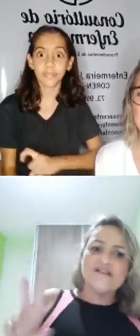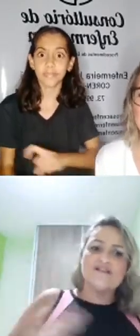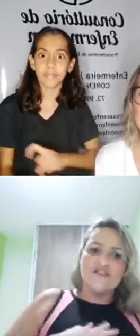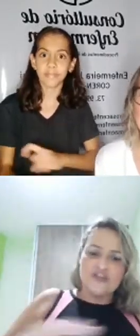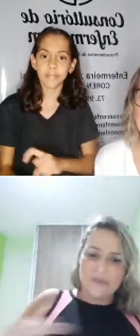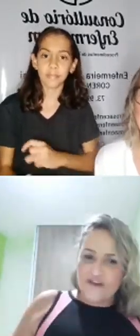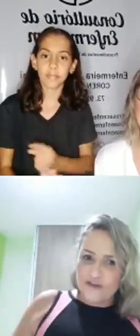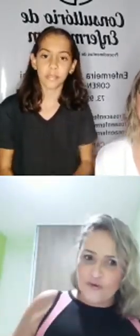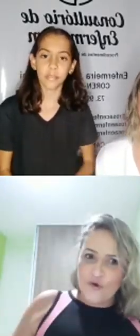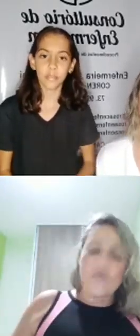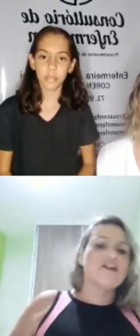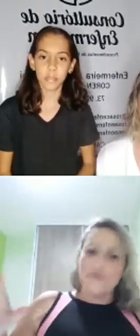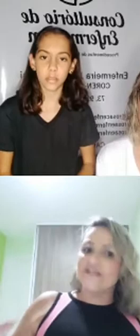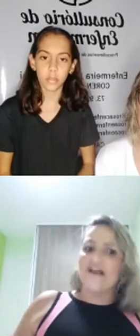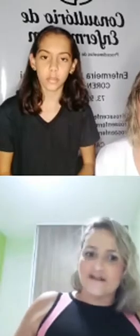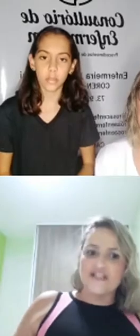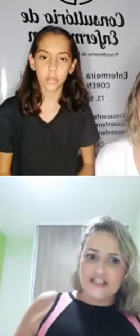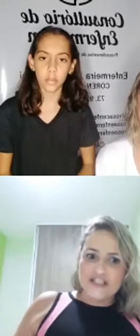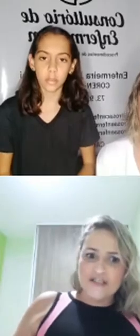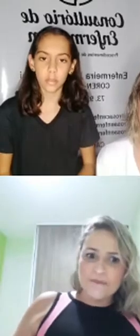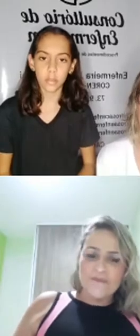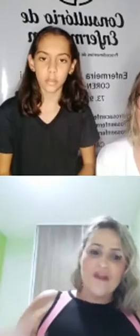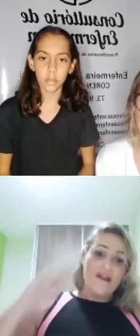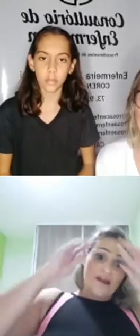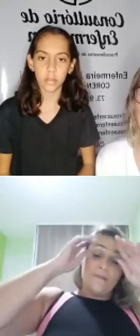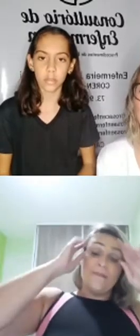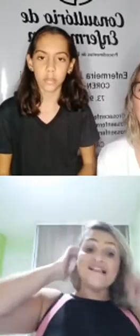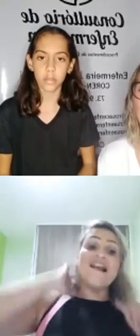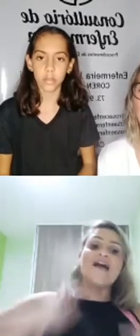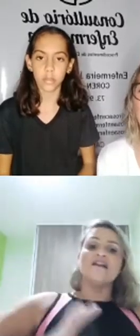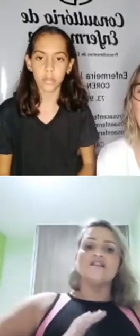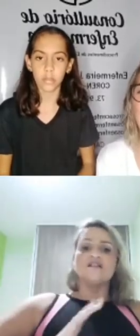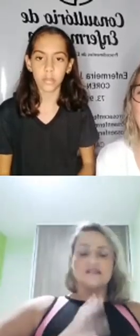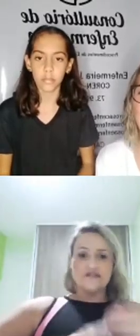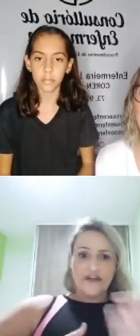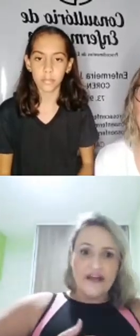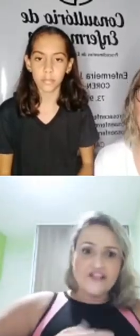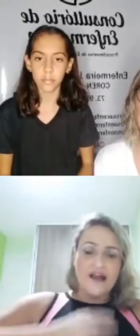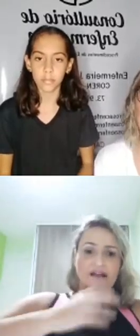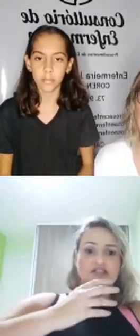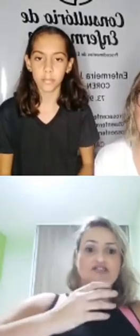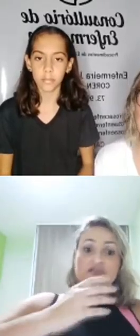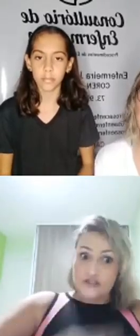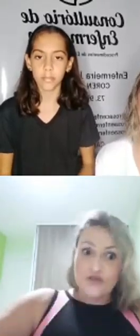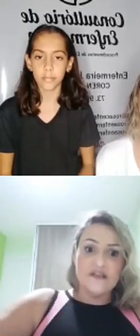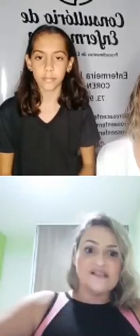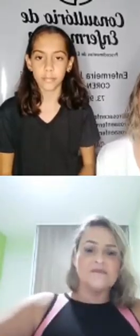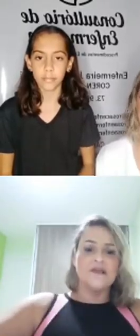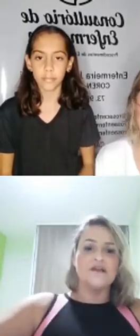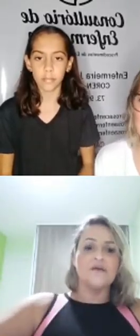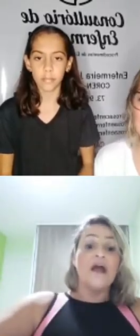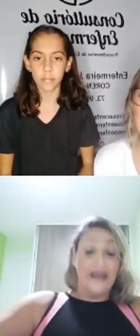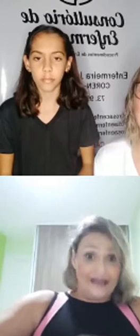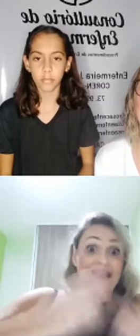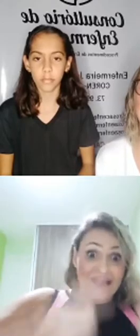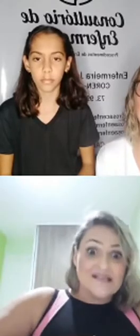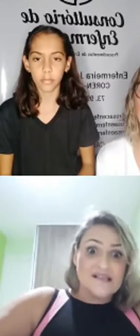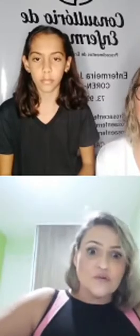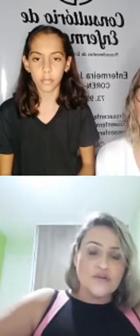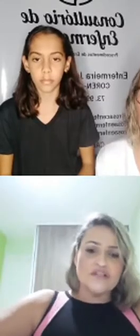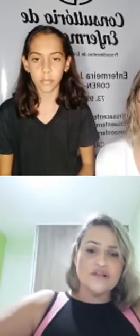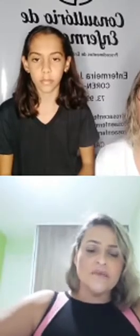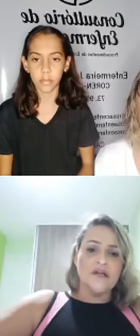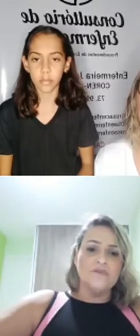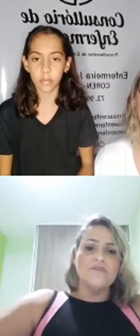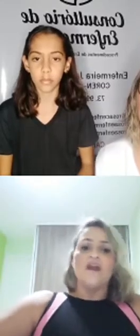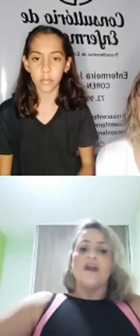um intensivista para fora do grupo, que não aguentaram a gente, mas é lá que a gente se diverte, é lá que a gente divide conhecimento e as